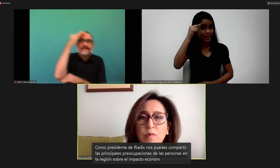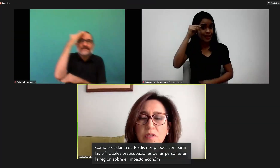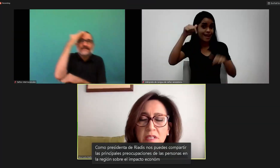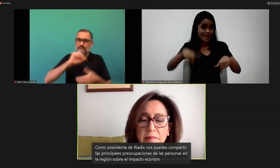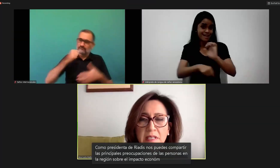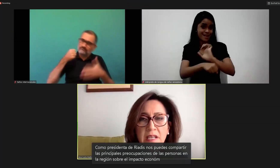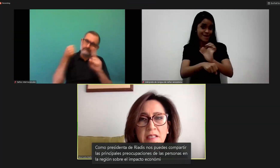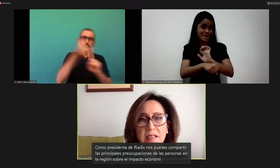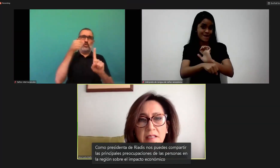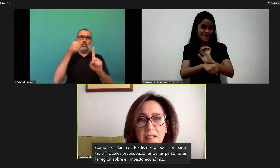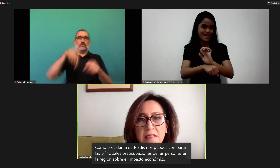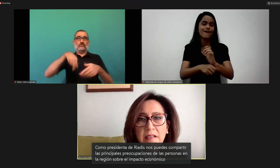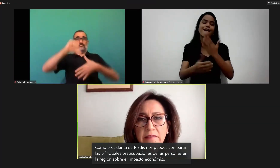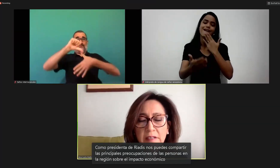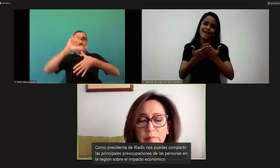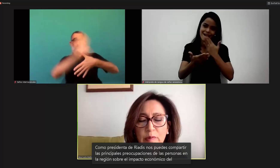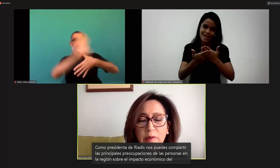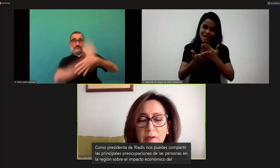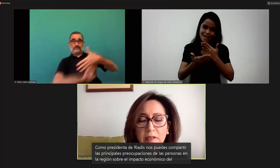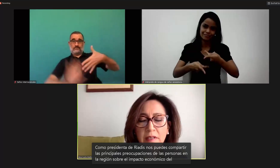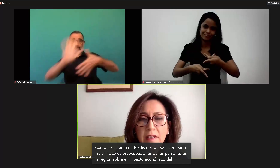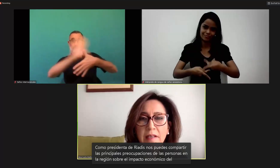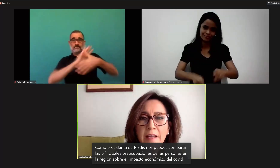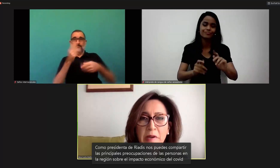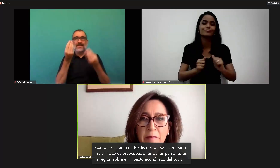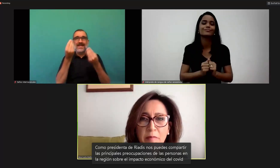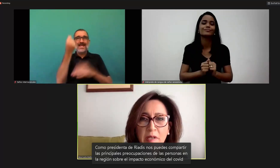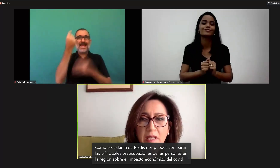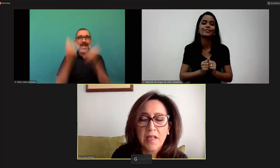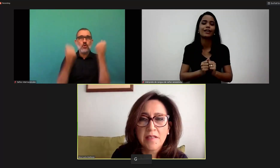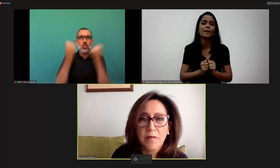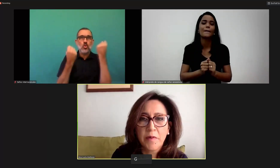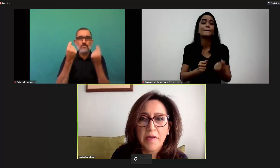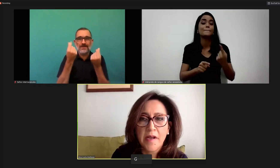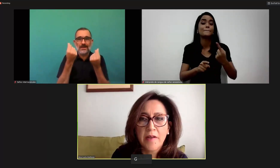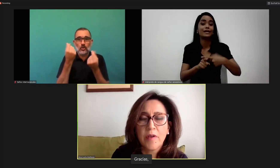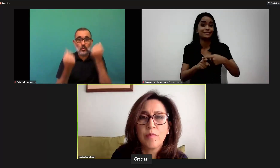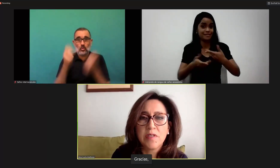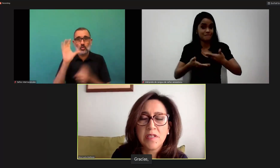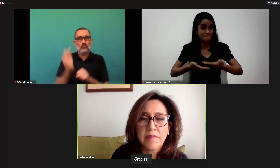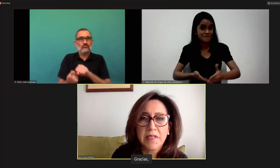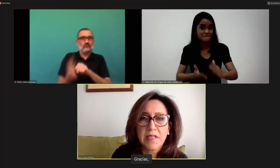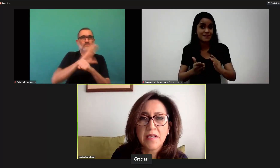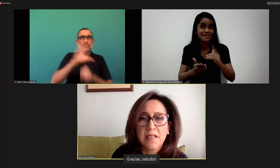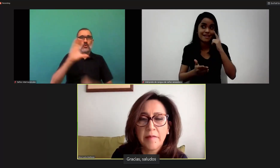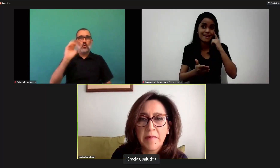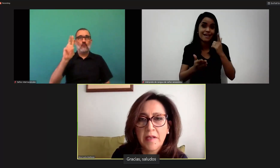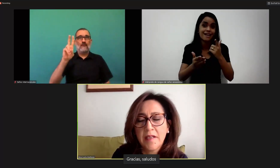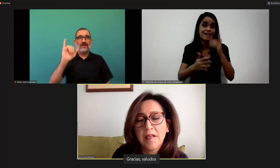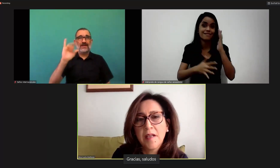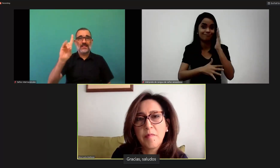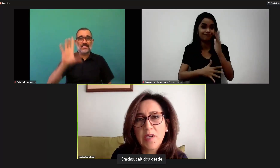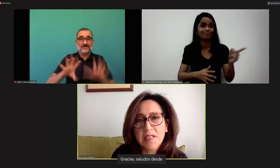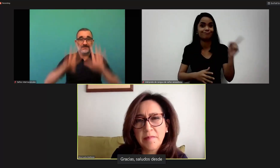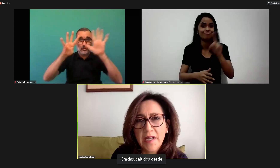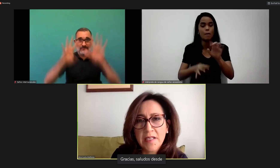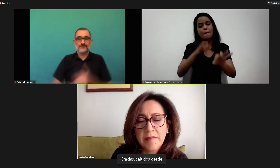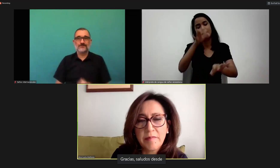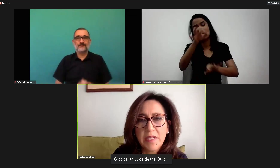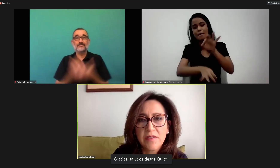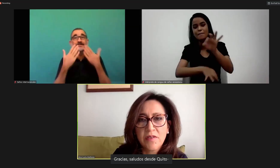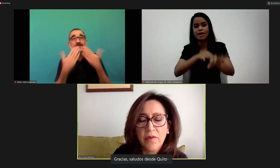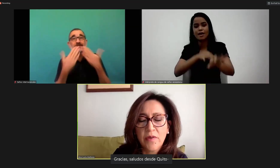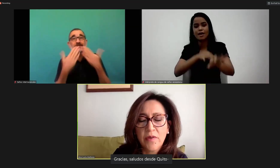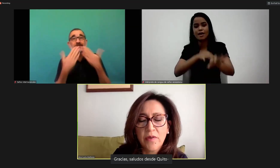Tina, muchísimas gracias, Stefan, por darme la bienvenida a este webinario, y muchísimas gracias también por aceptar